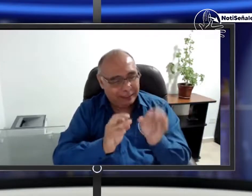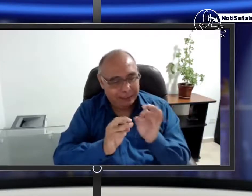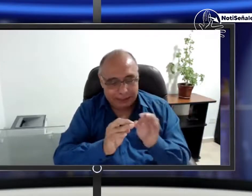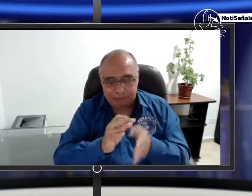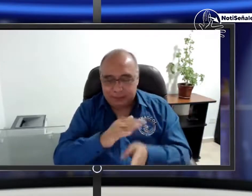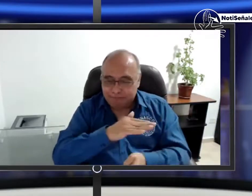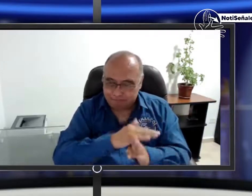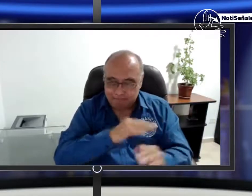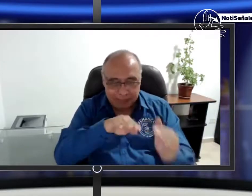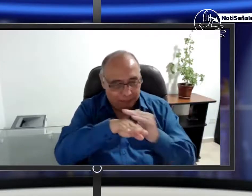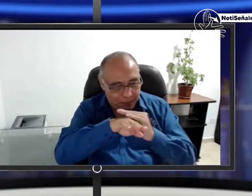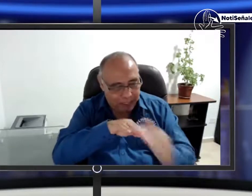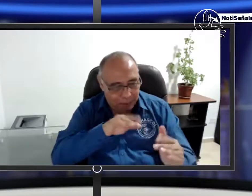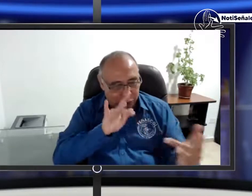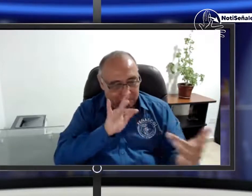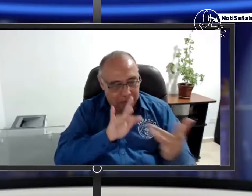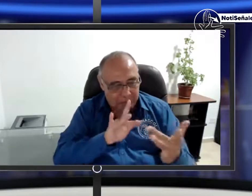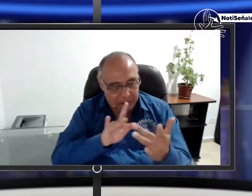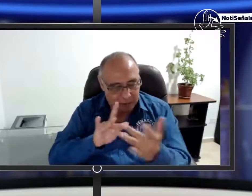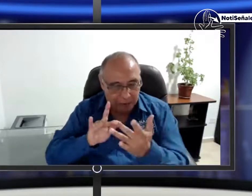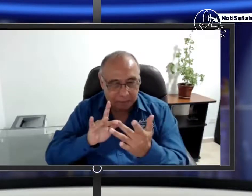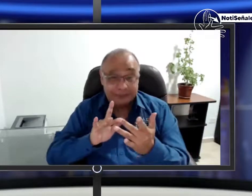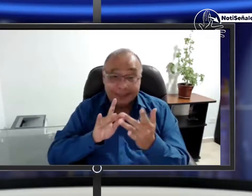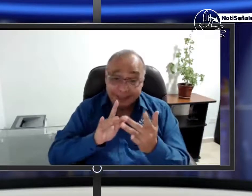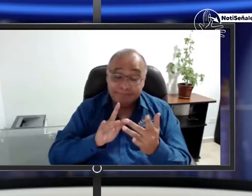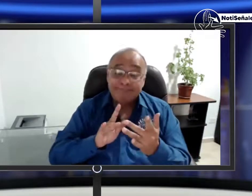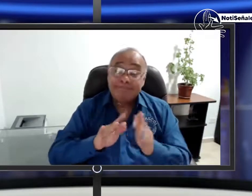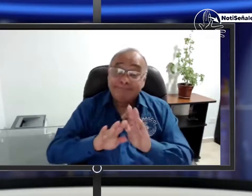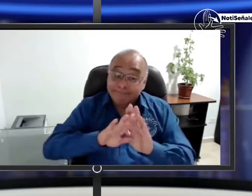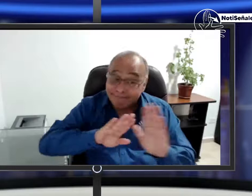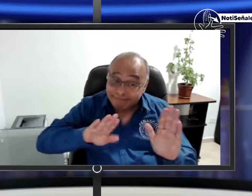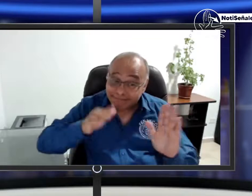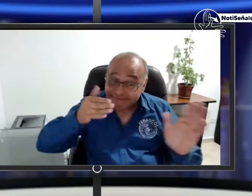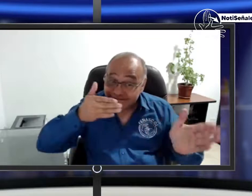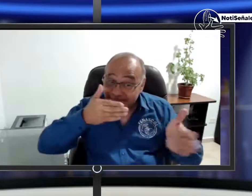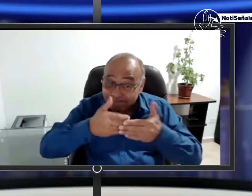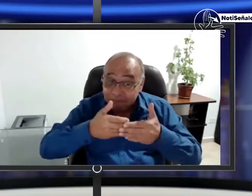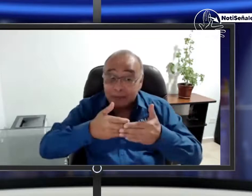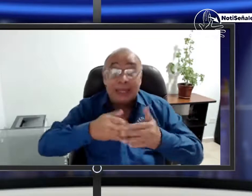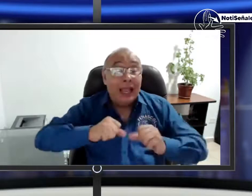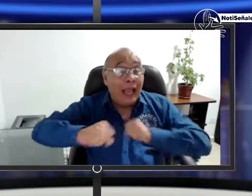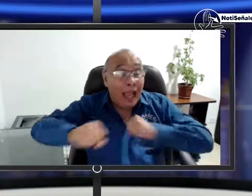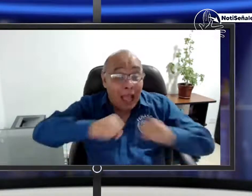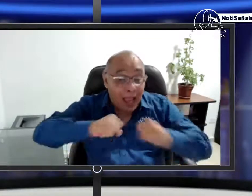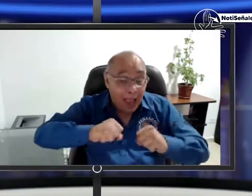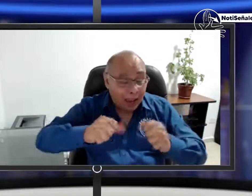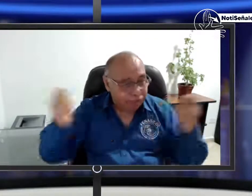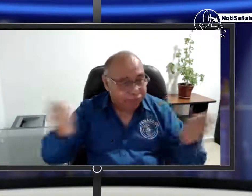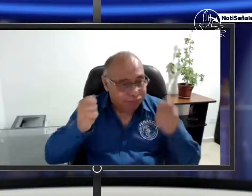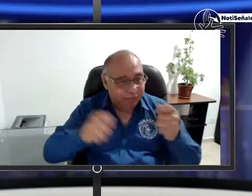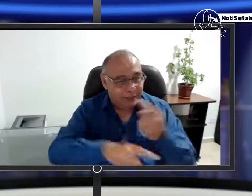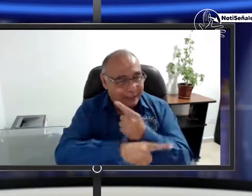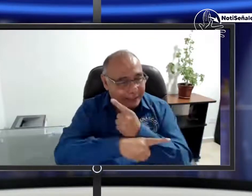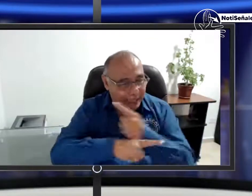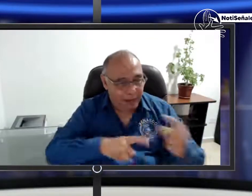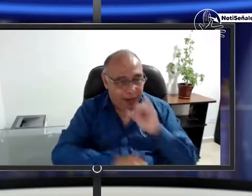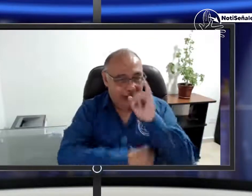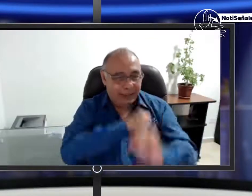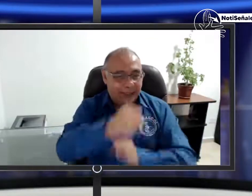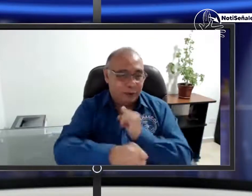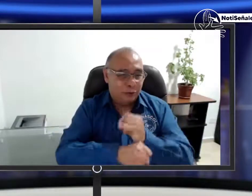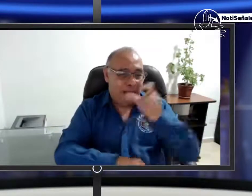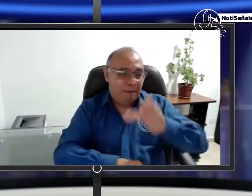una nueva emisión de knut y señales así que los invito a que estén presentes y conectados